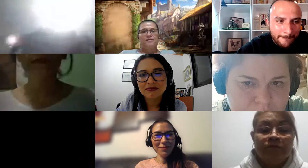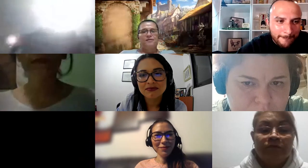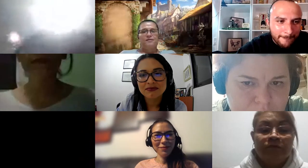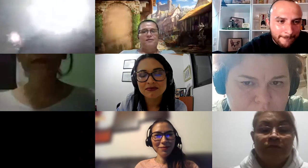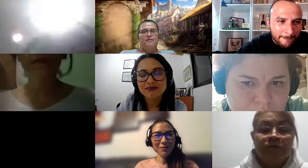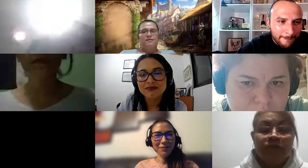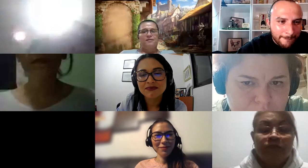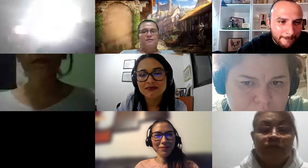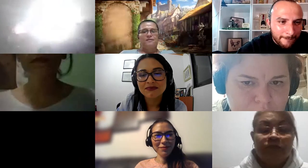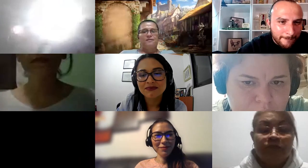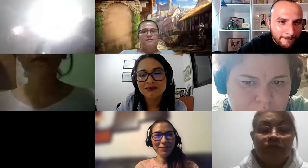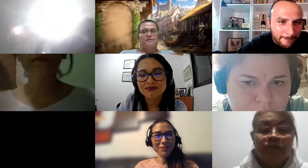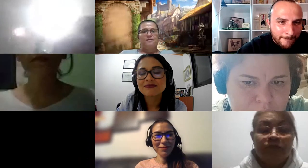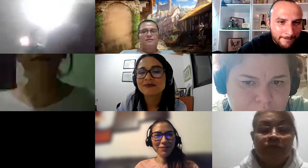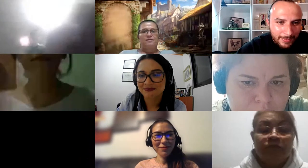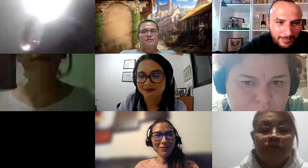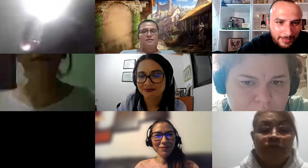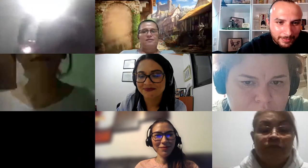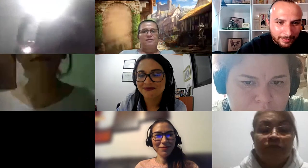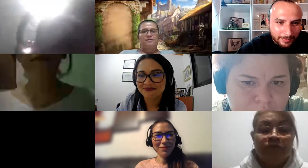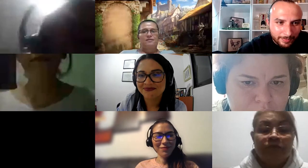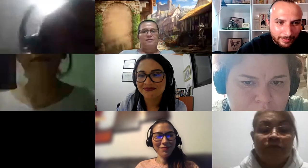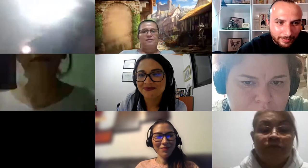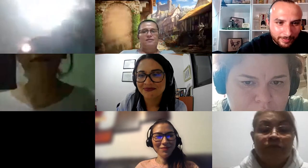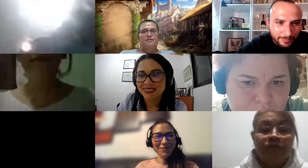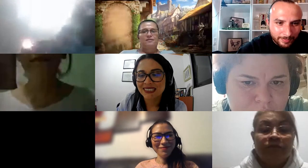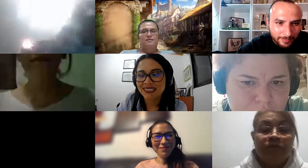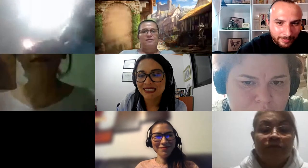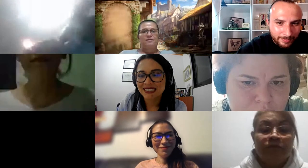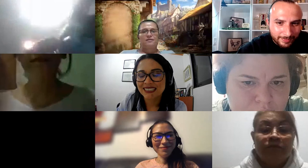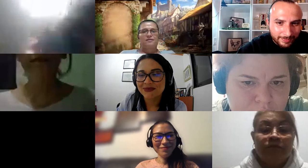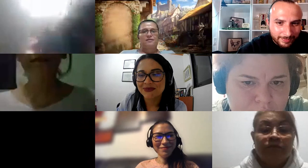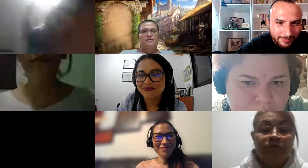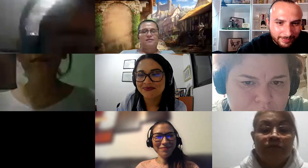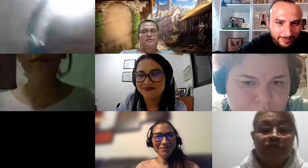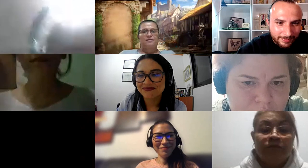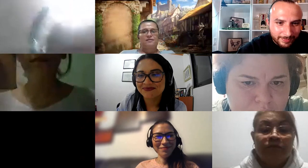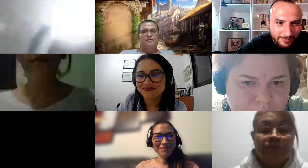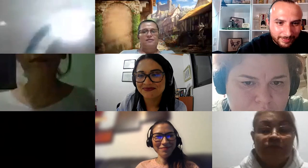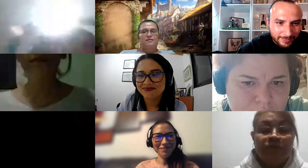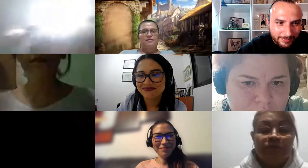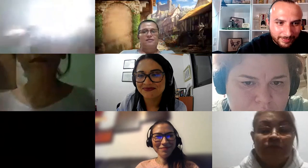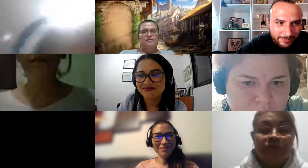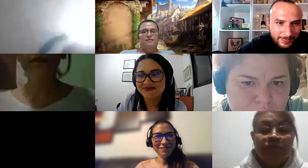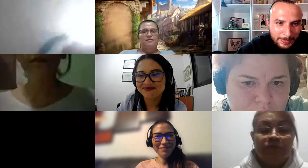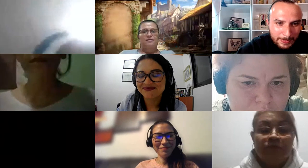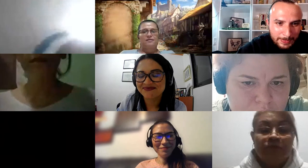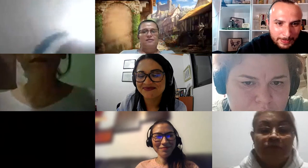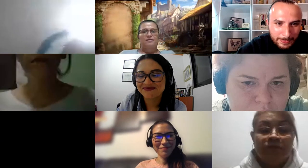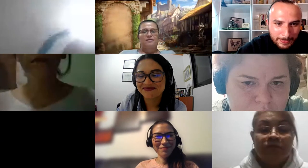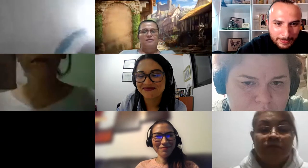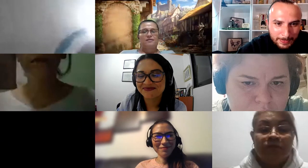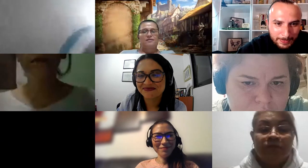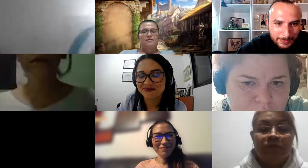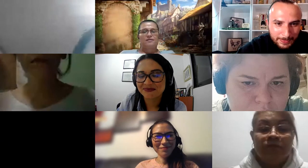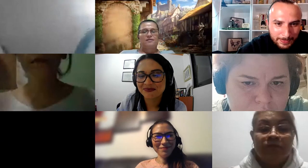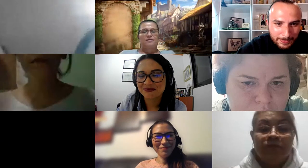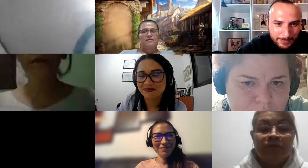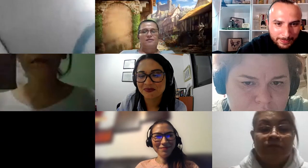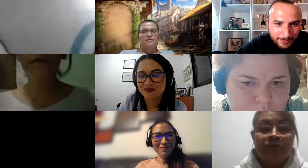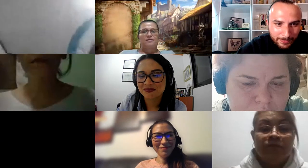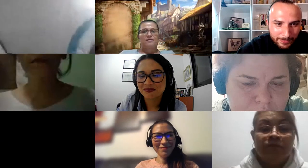se puede? Como para repasar lo que él nos dio, que sí fue muy excelente.